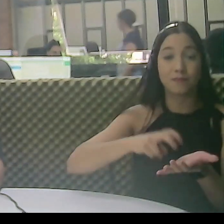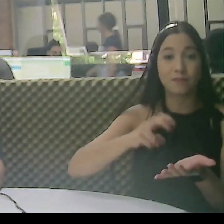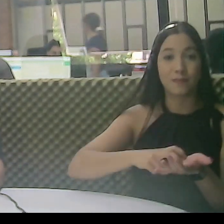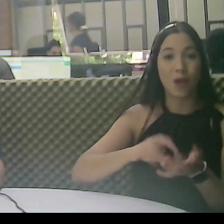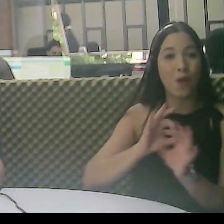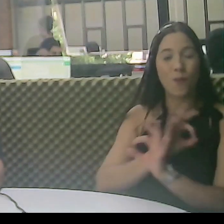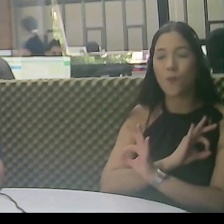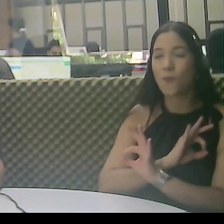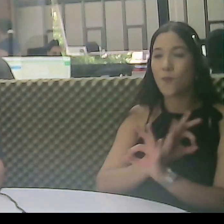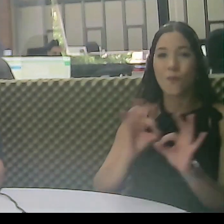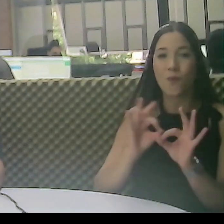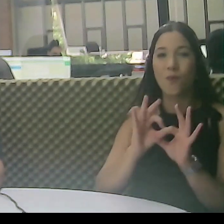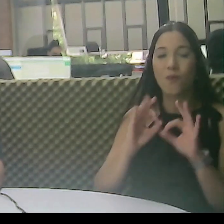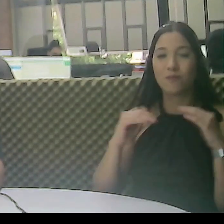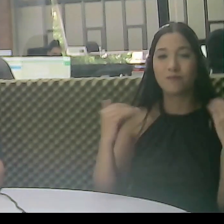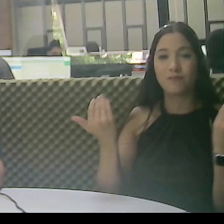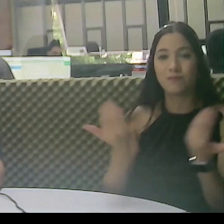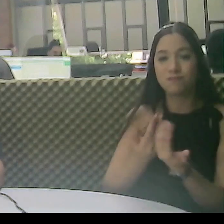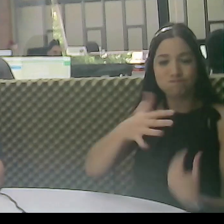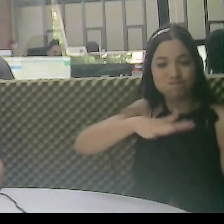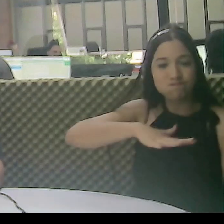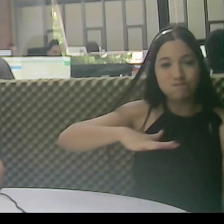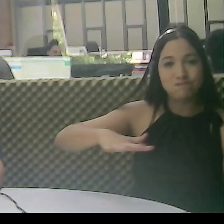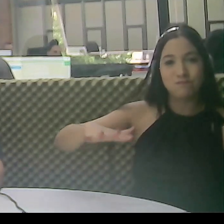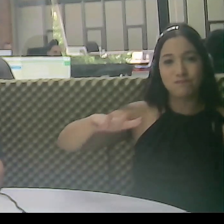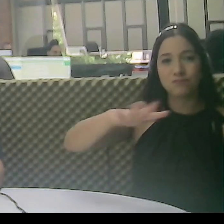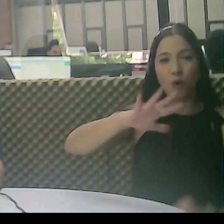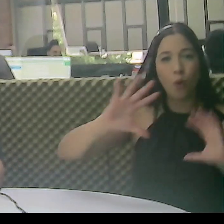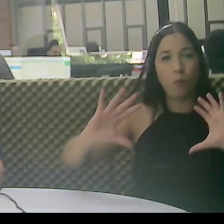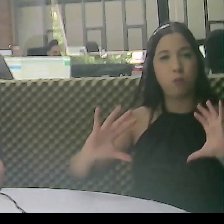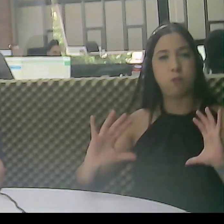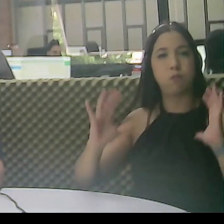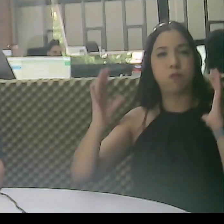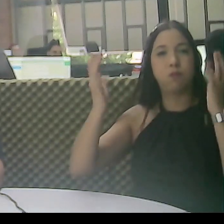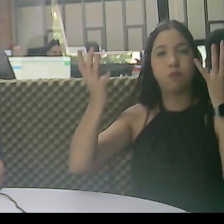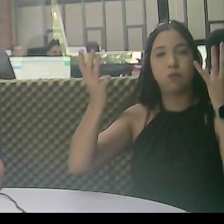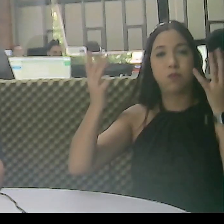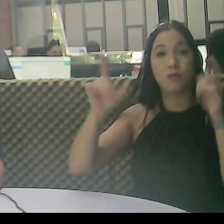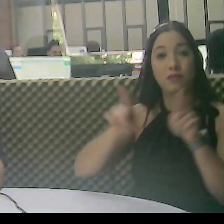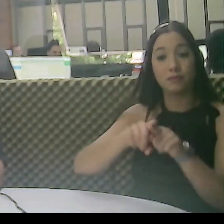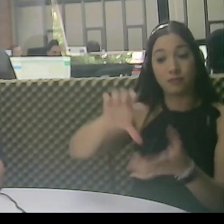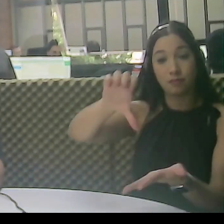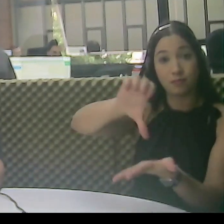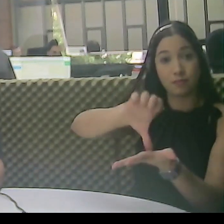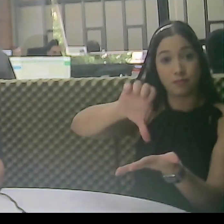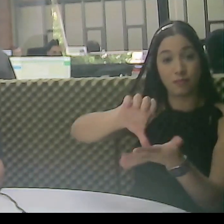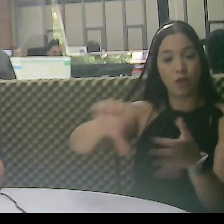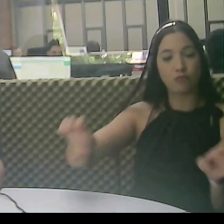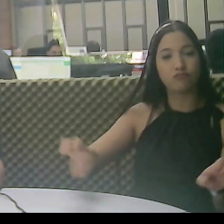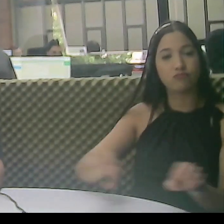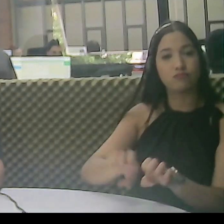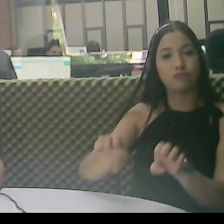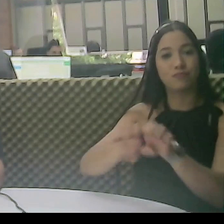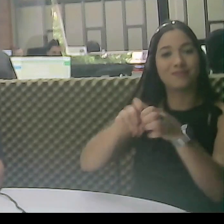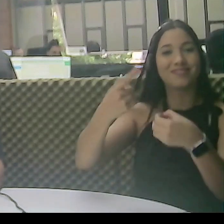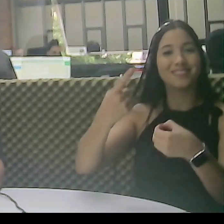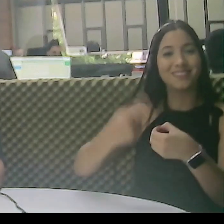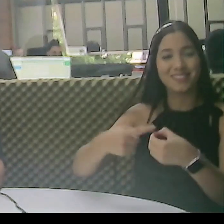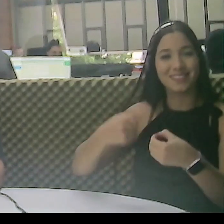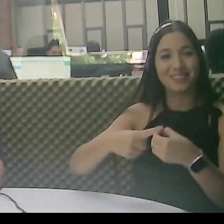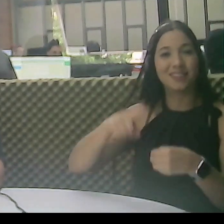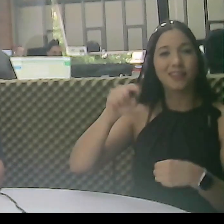ótimas condições do ginásio para a realização de grandes eventos, a localização e a estrutura da cidade